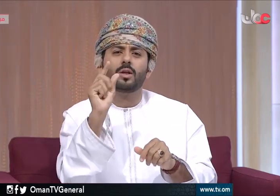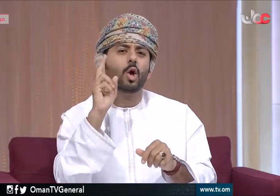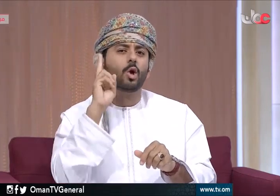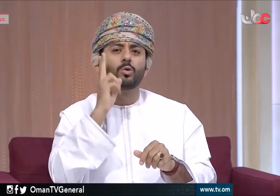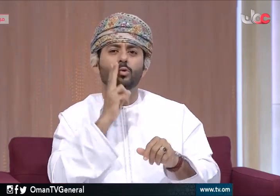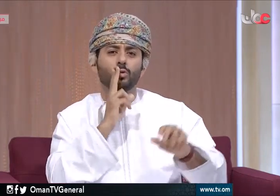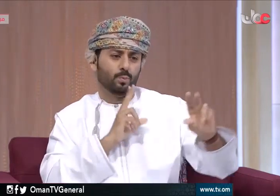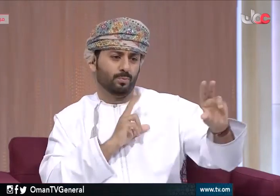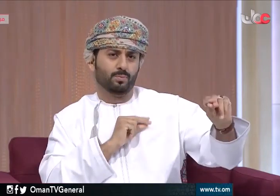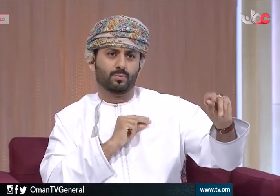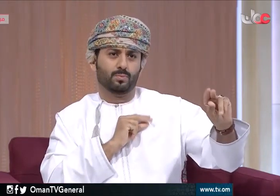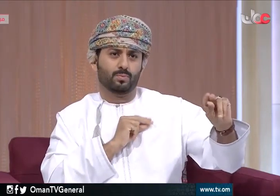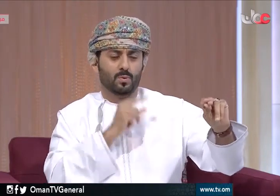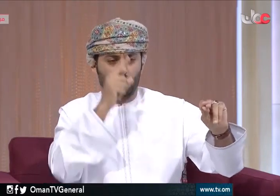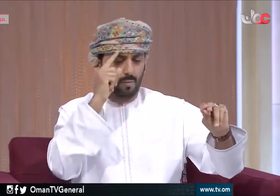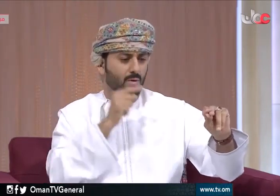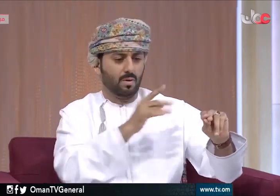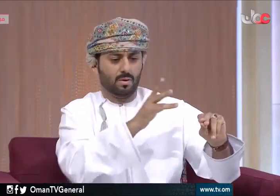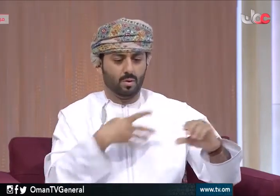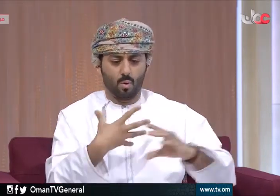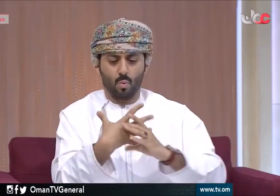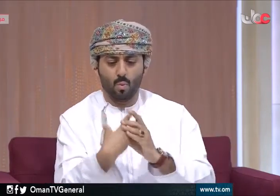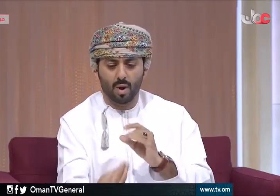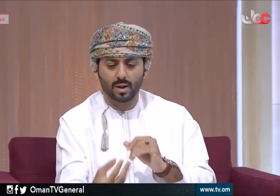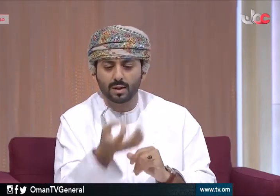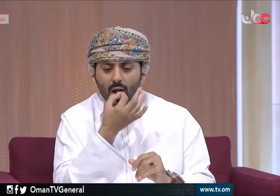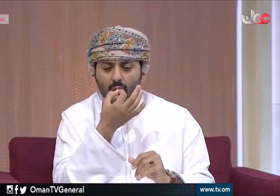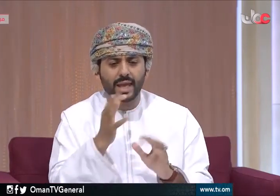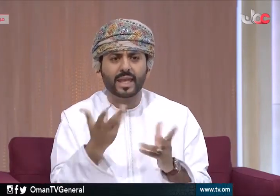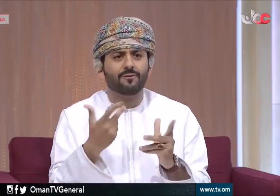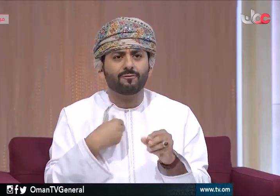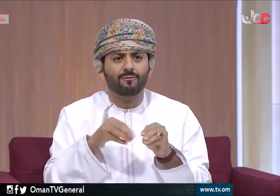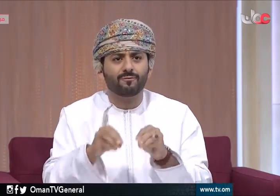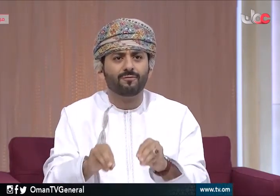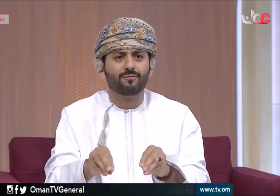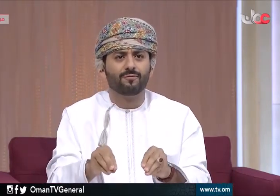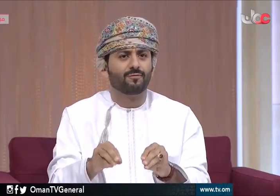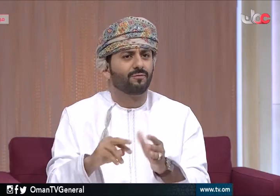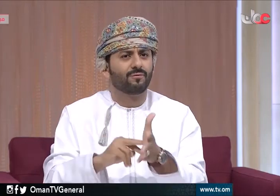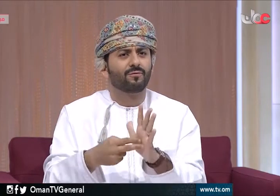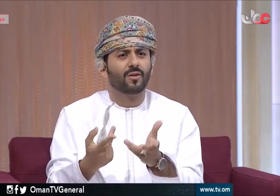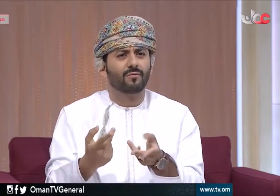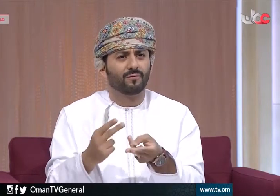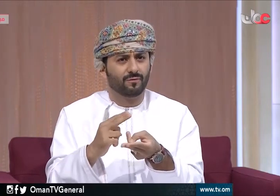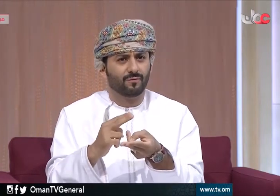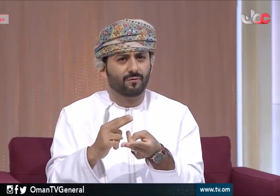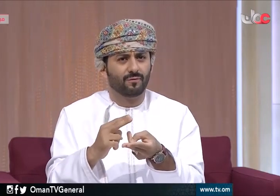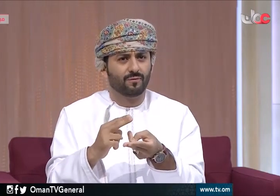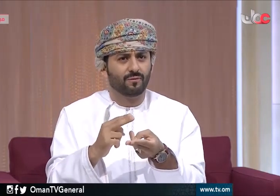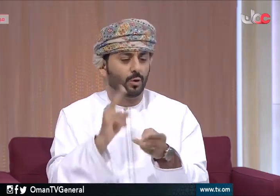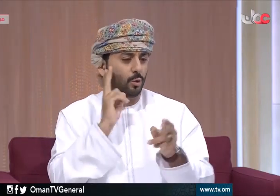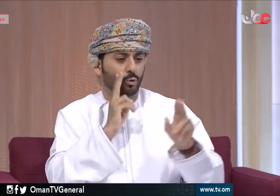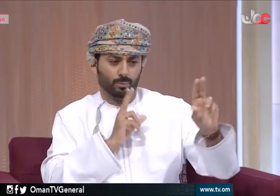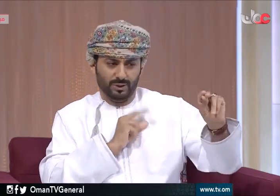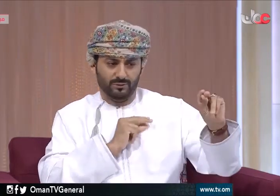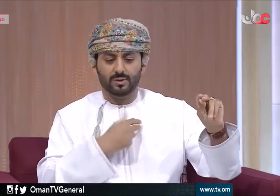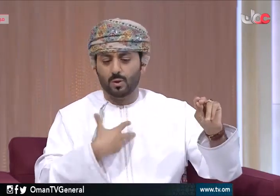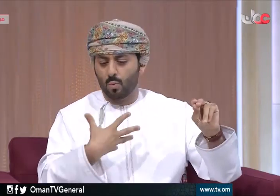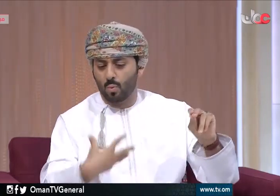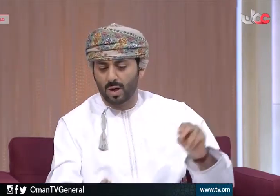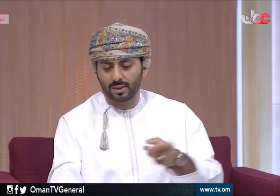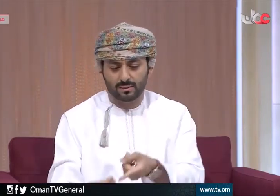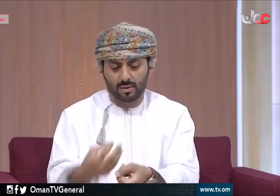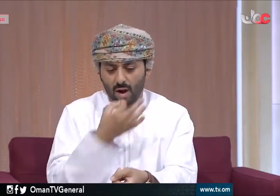وأمورهم تكون واضحة بإذن الله. وأيضا الأشخاص ذوي الإعاقة السمعية طبعا عندما نقوم